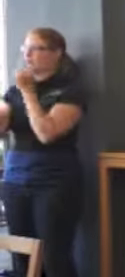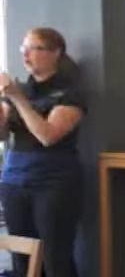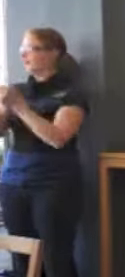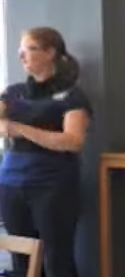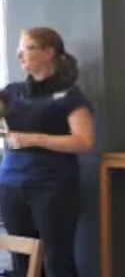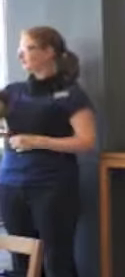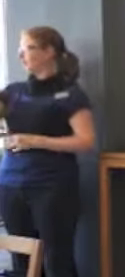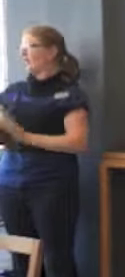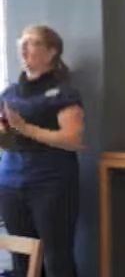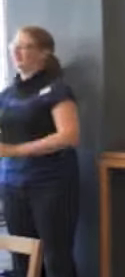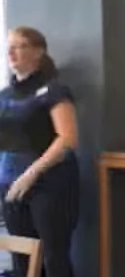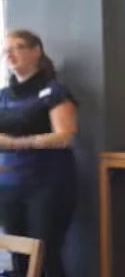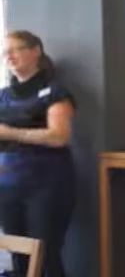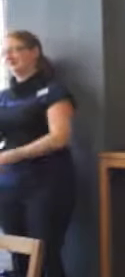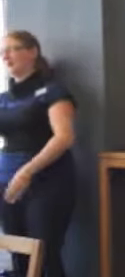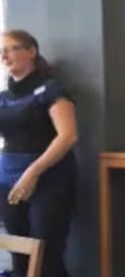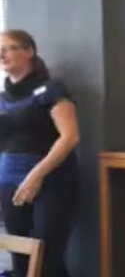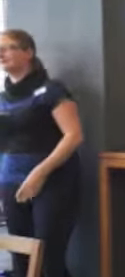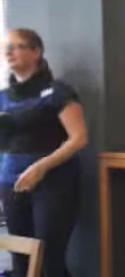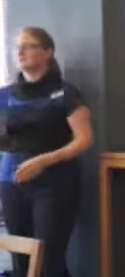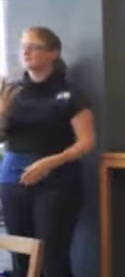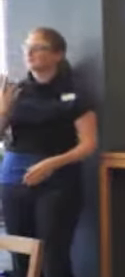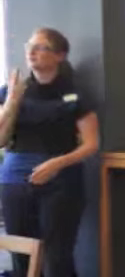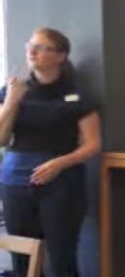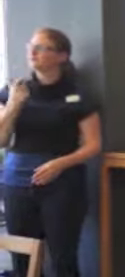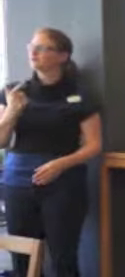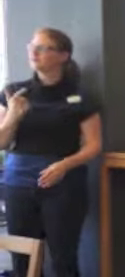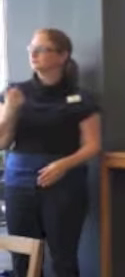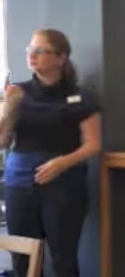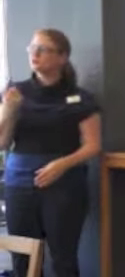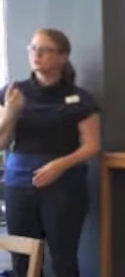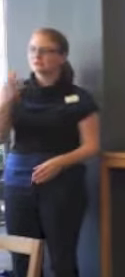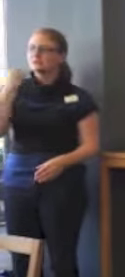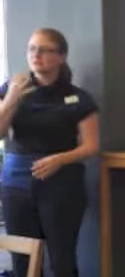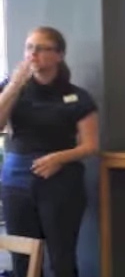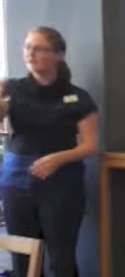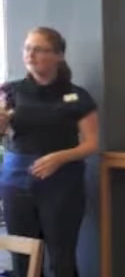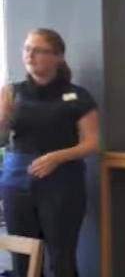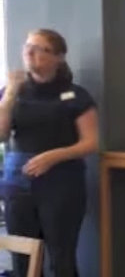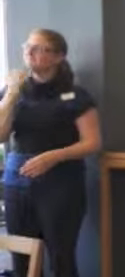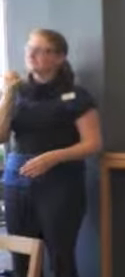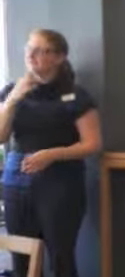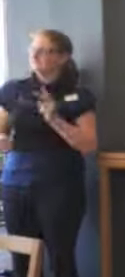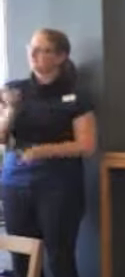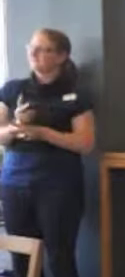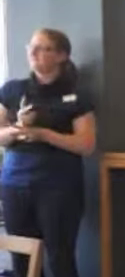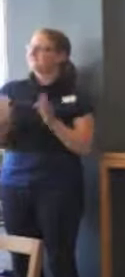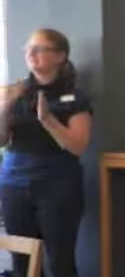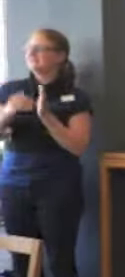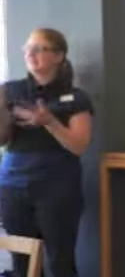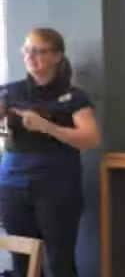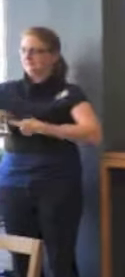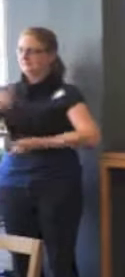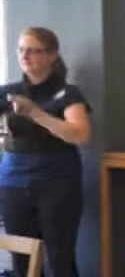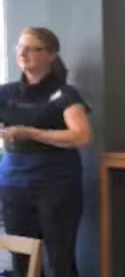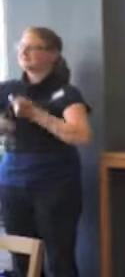av de 300 cirka, och fråga vad de största hindren var i när det gäller att finansiera den